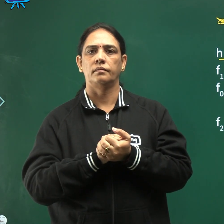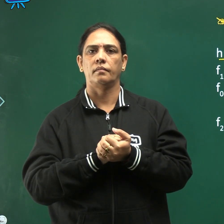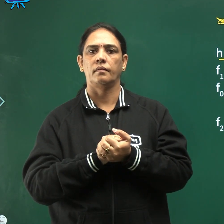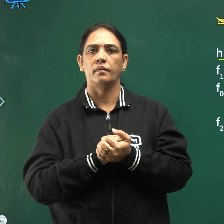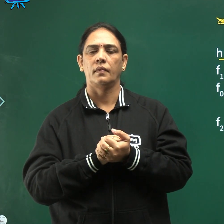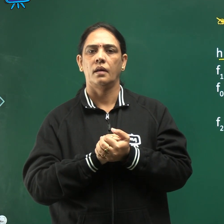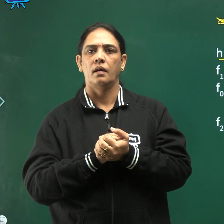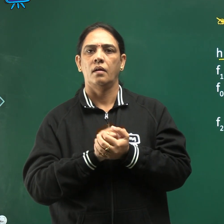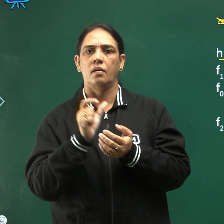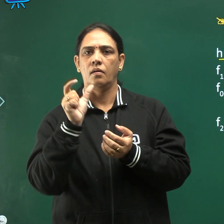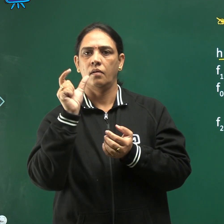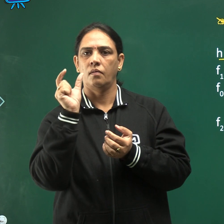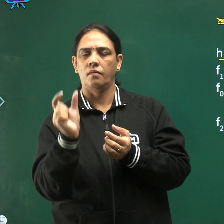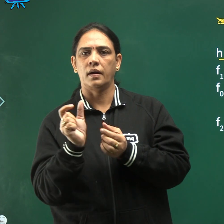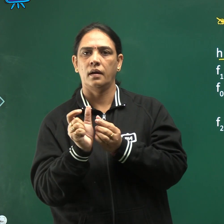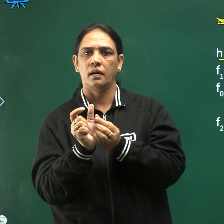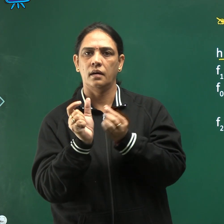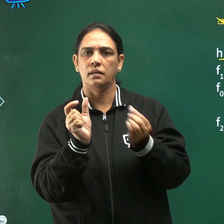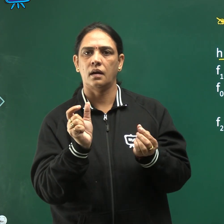वर्ग अंतराल का